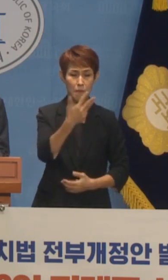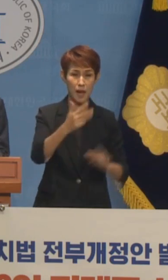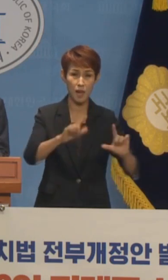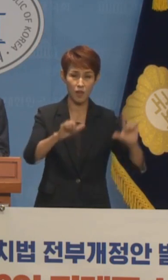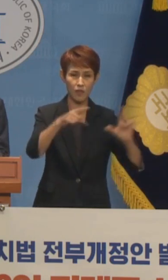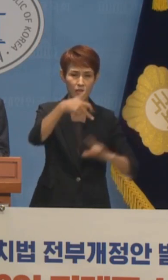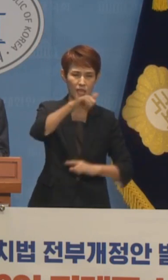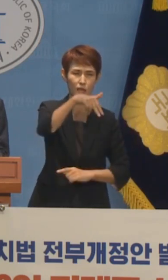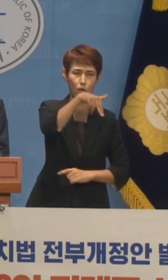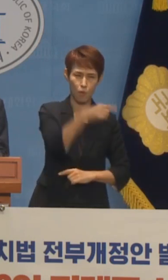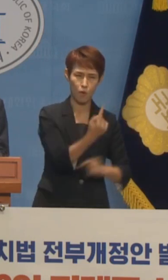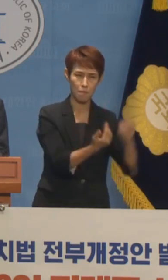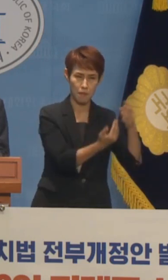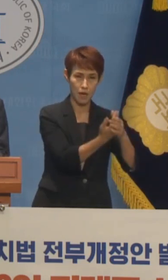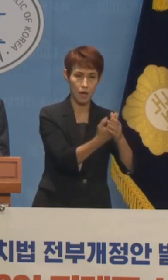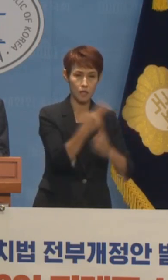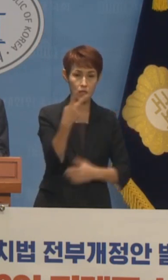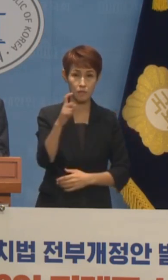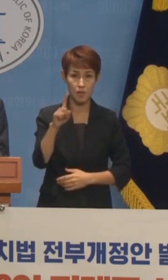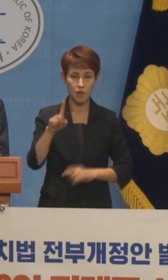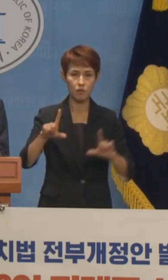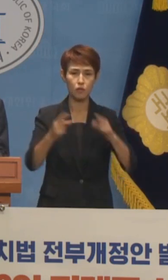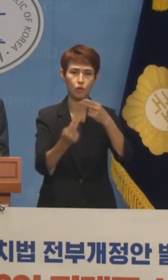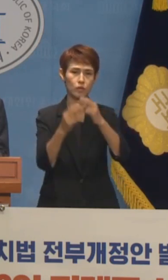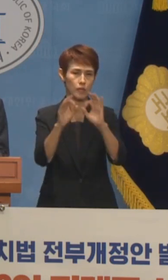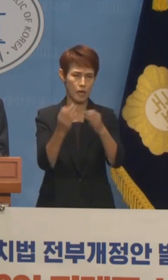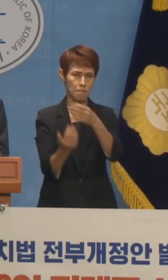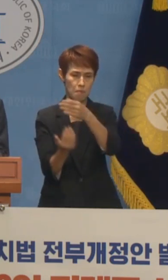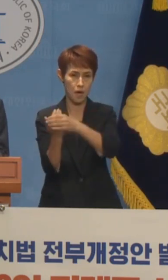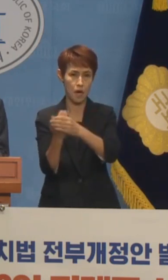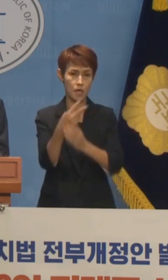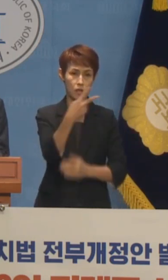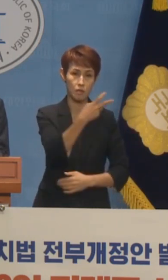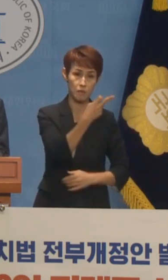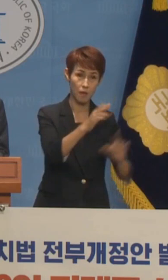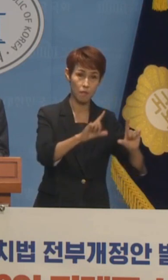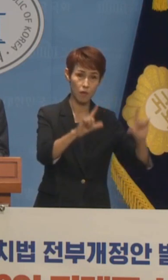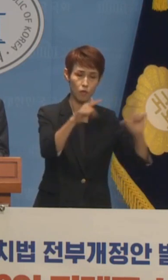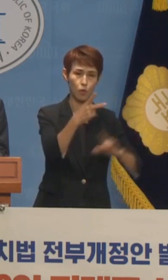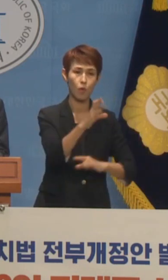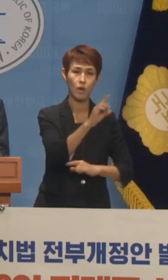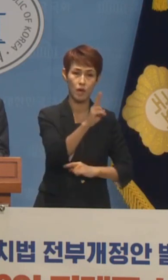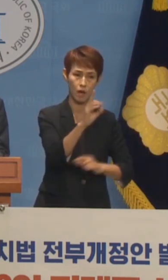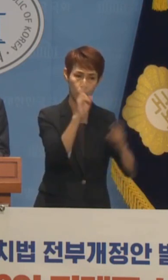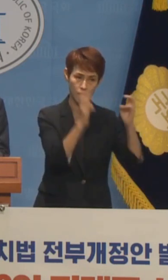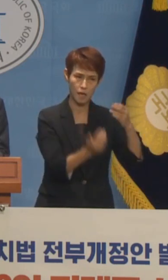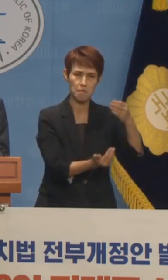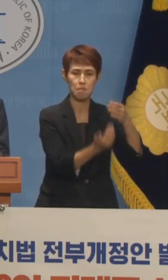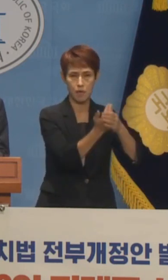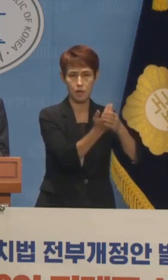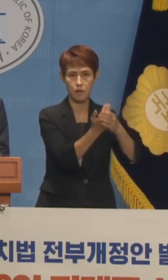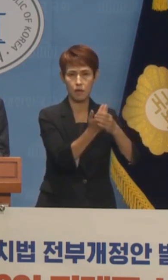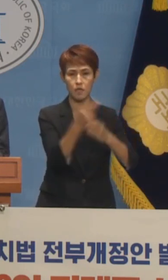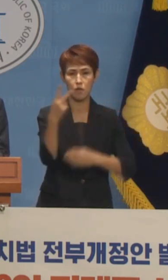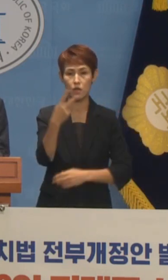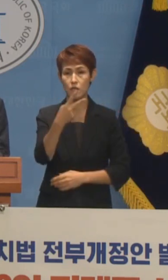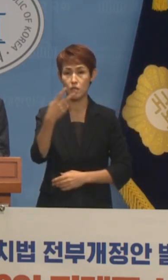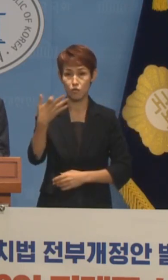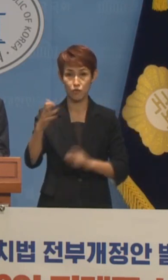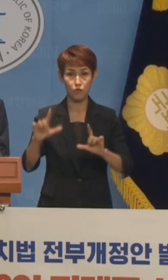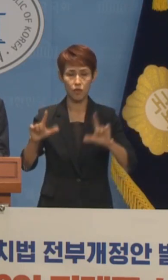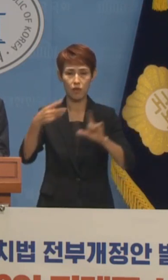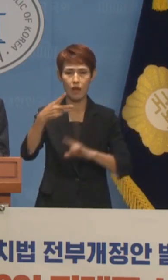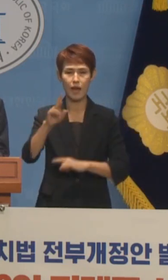키코 사태 2011년 저축은행 사태 2013년 동양 그룹 사태 그리고 2019년 시작된